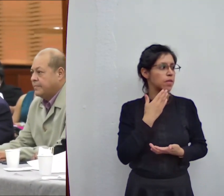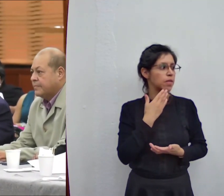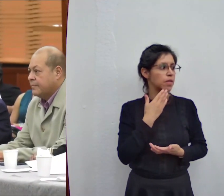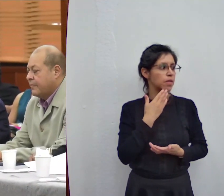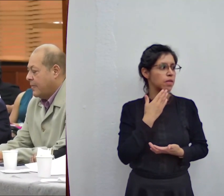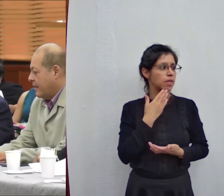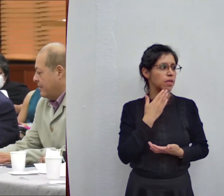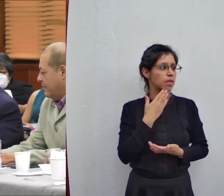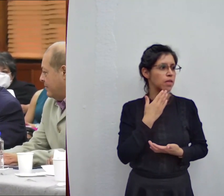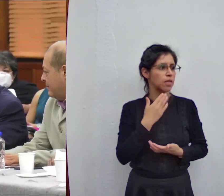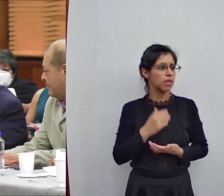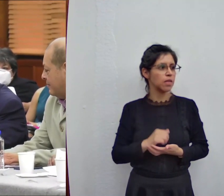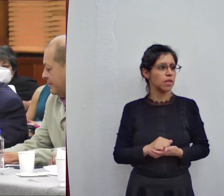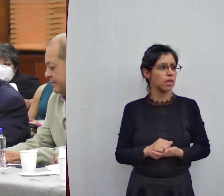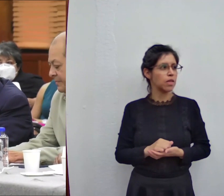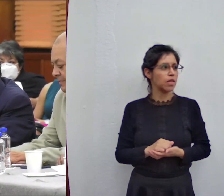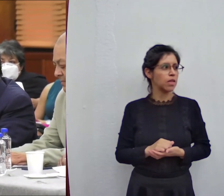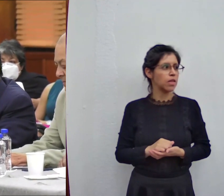Híjole,